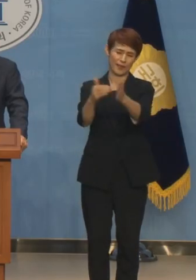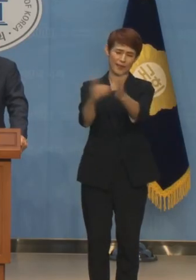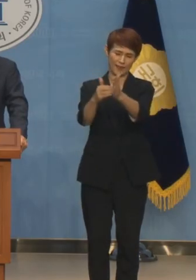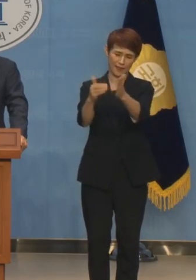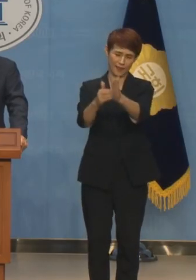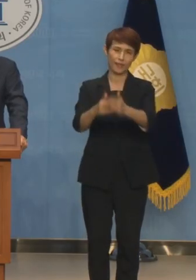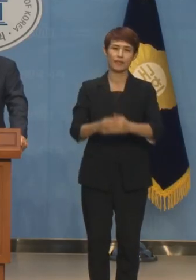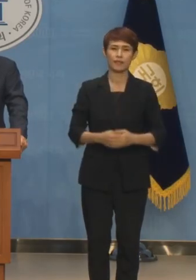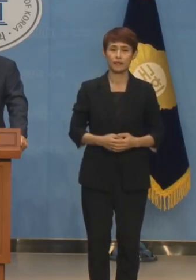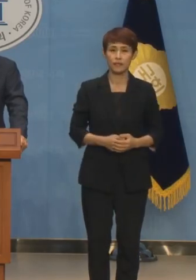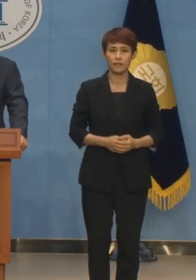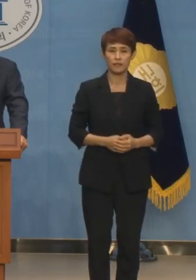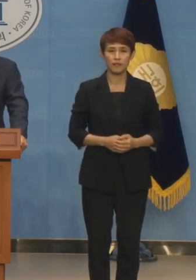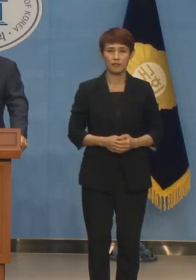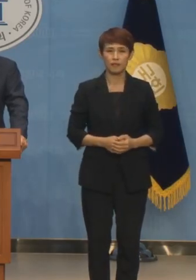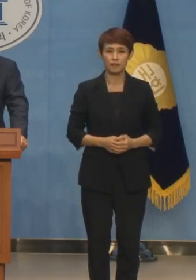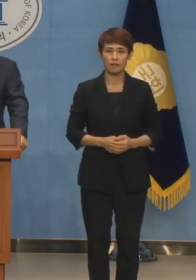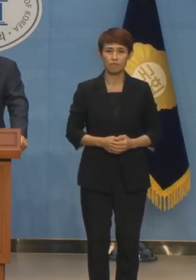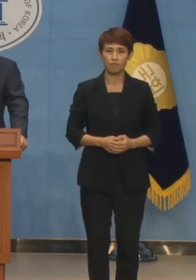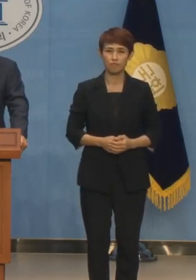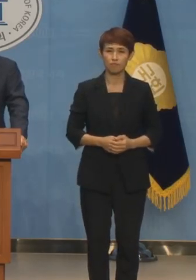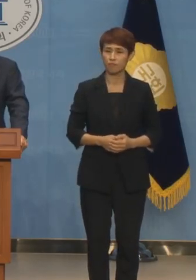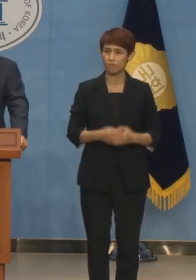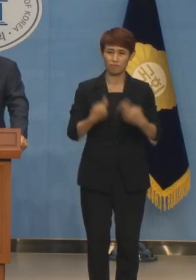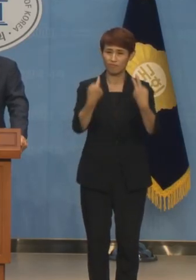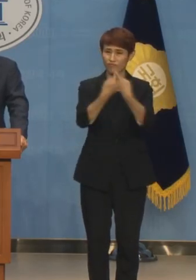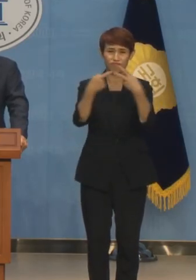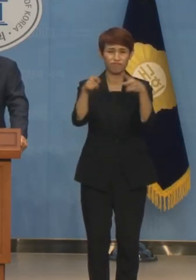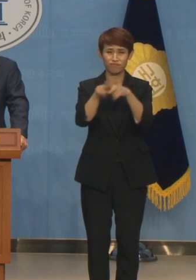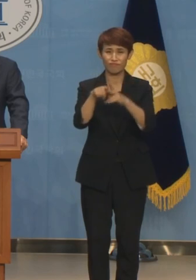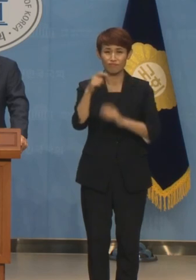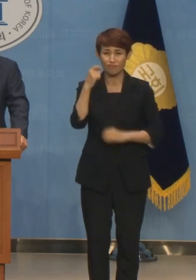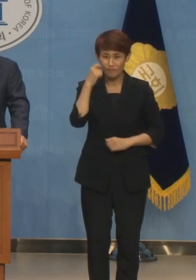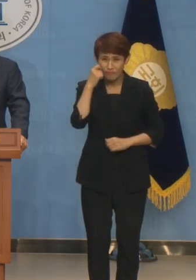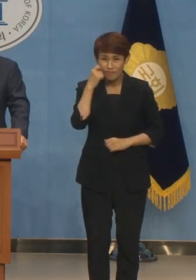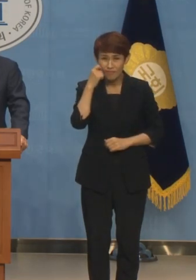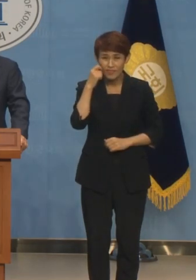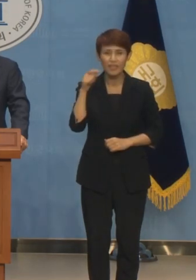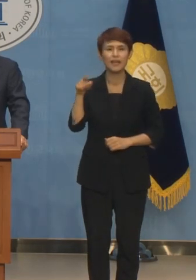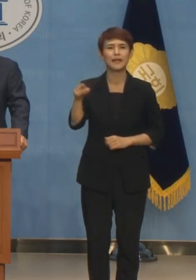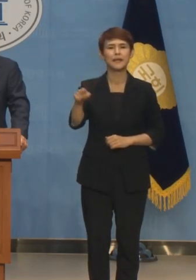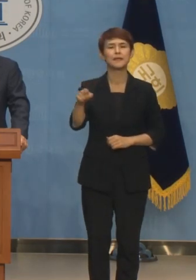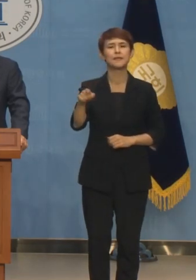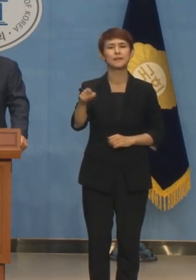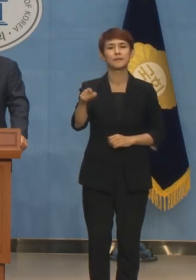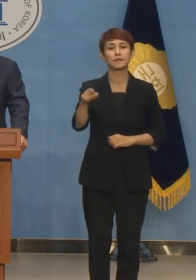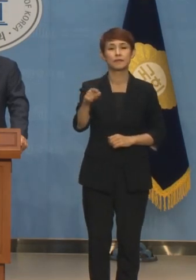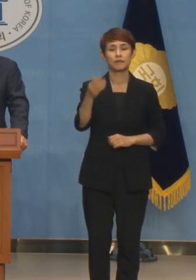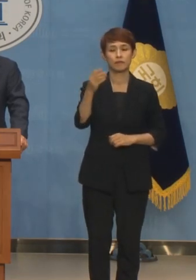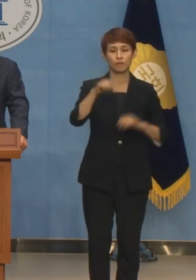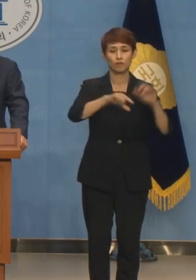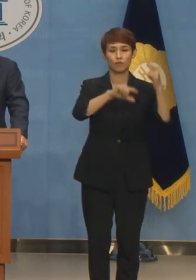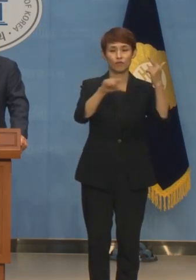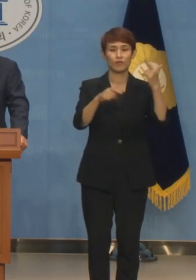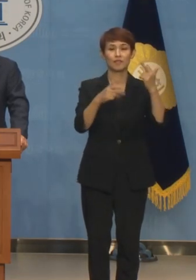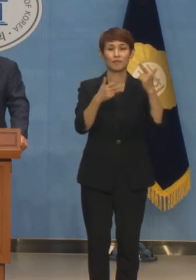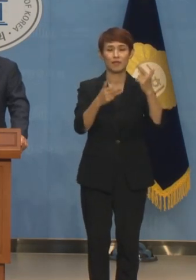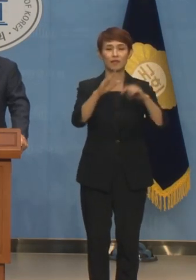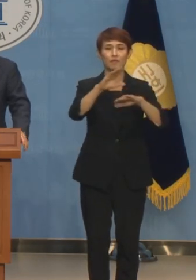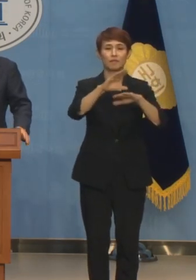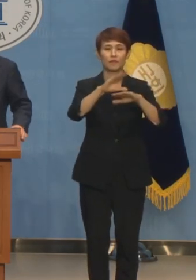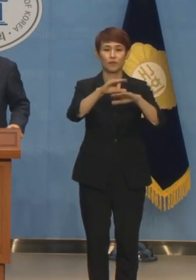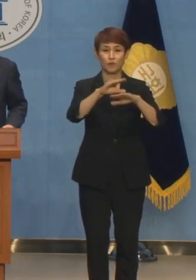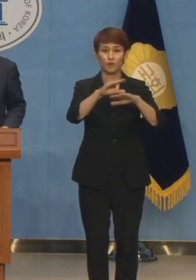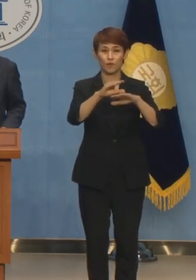바랍니다. 논리로는 도저히 대응이 안 된다고 판단한 것인지 기어이 지난 18일 과방위에서